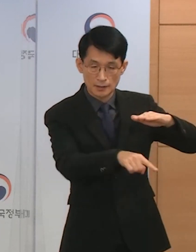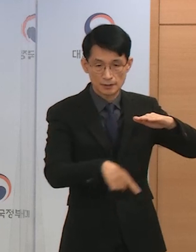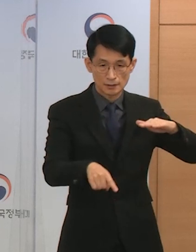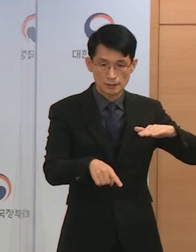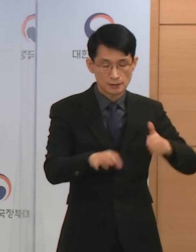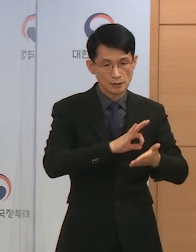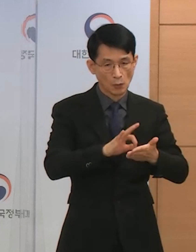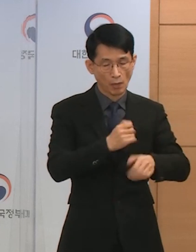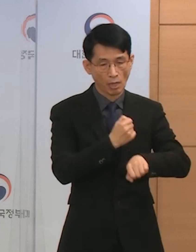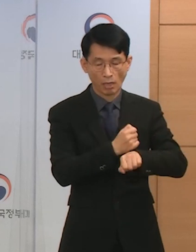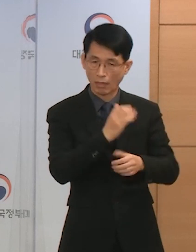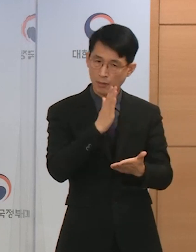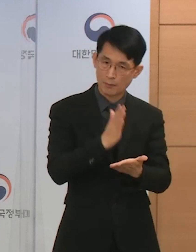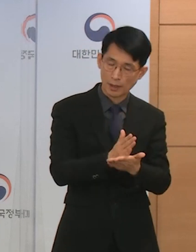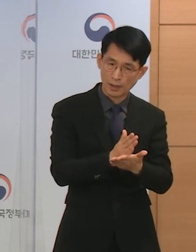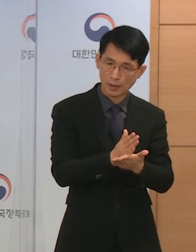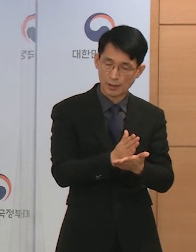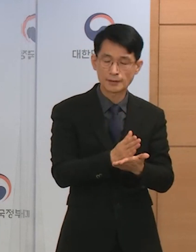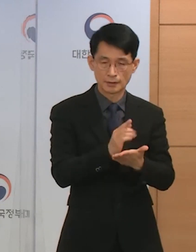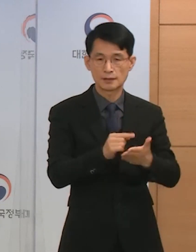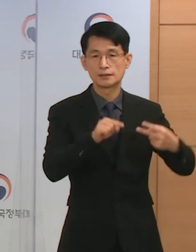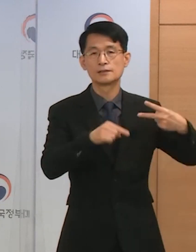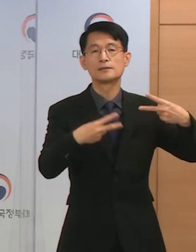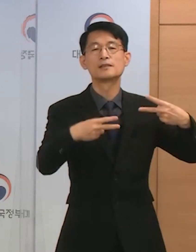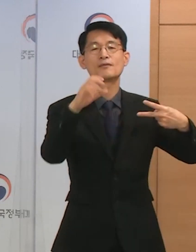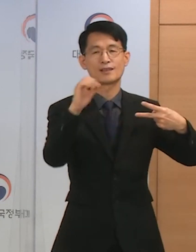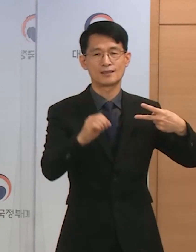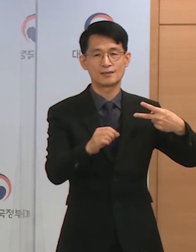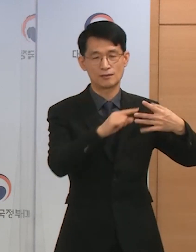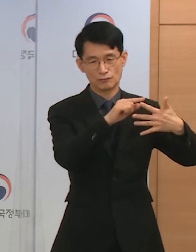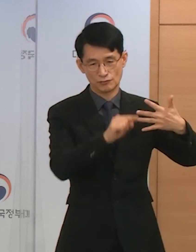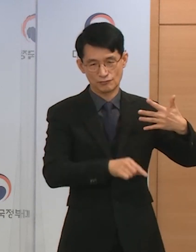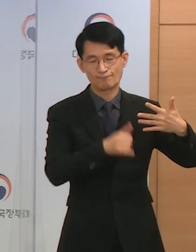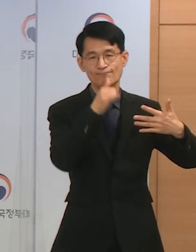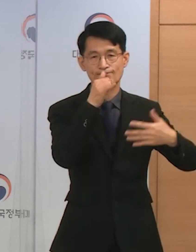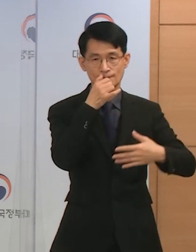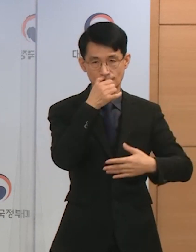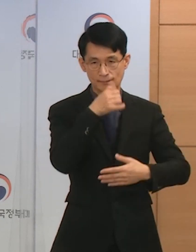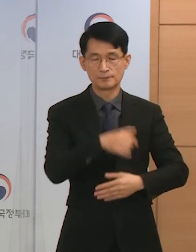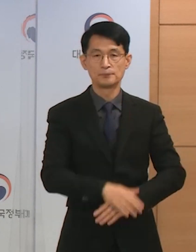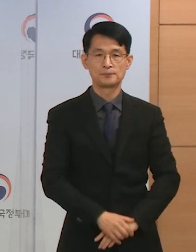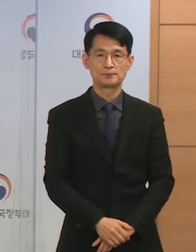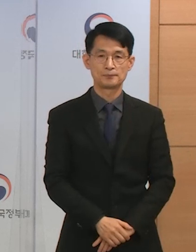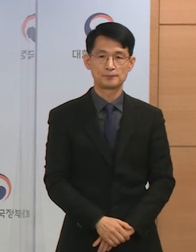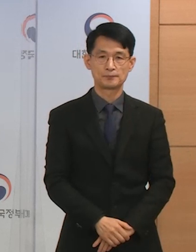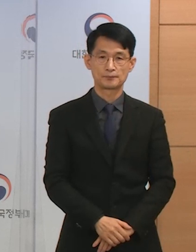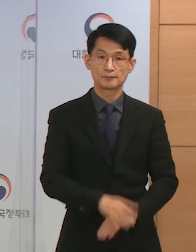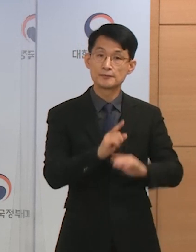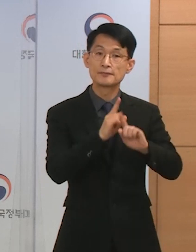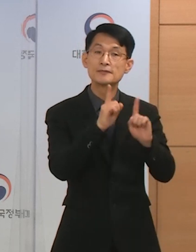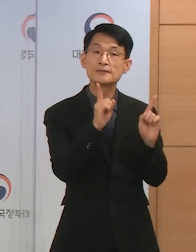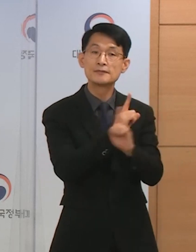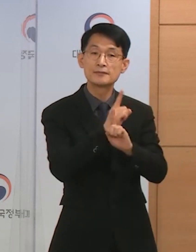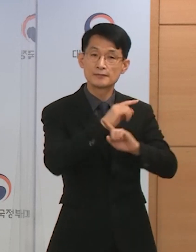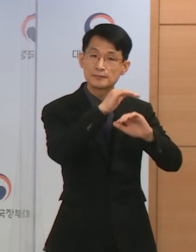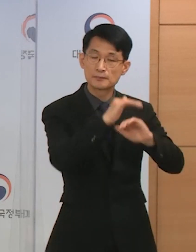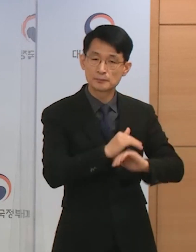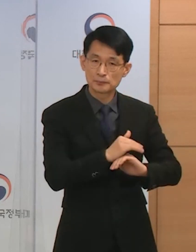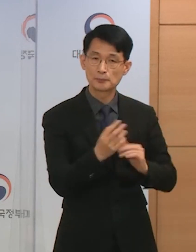존폐 여부에 대한 의견 2.2% 순으로 나타났습니다. 주요 개선